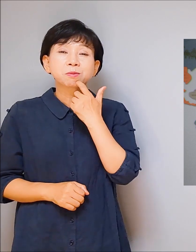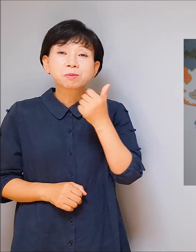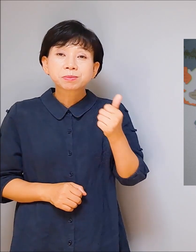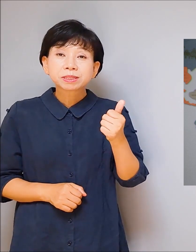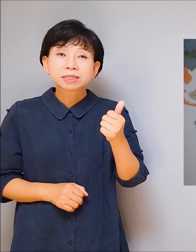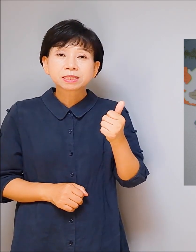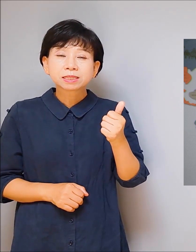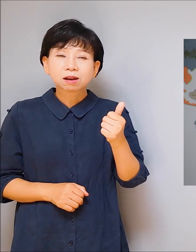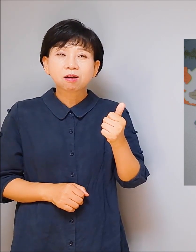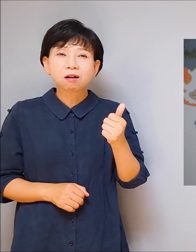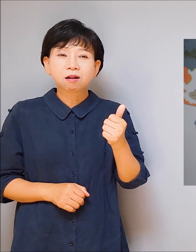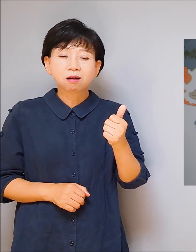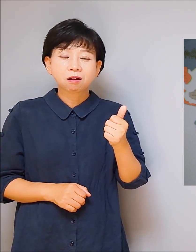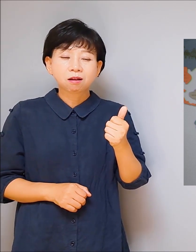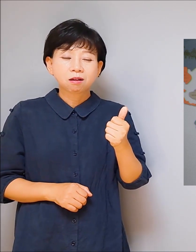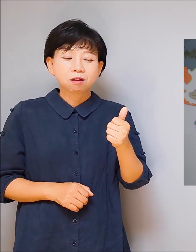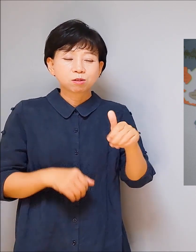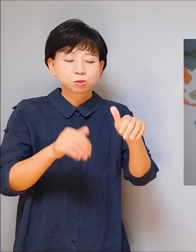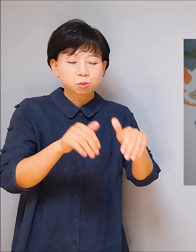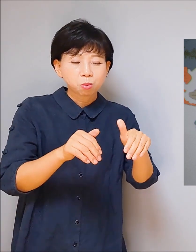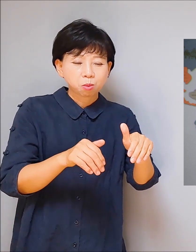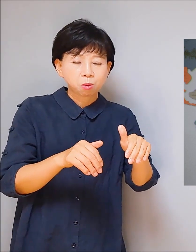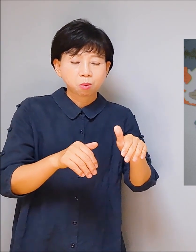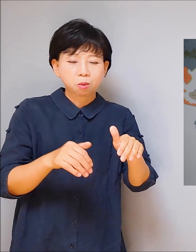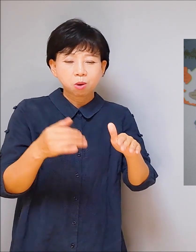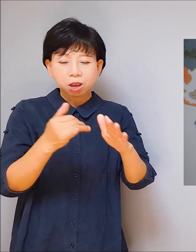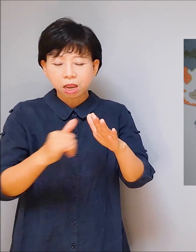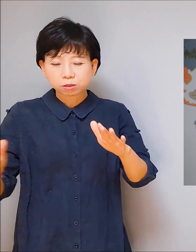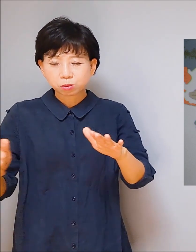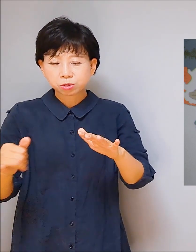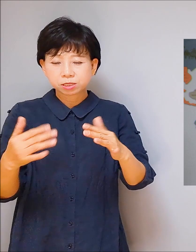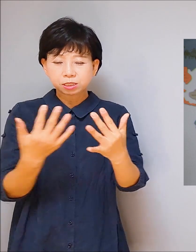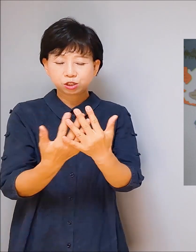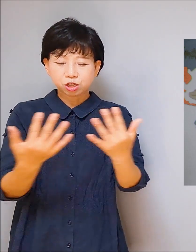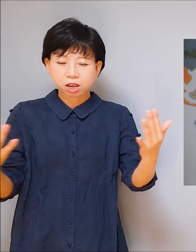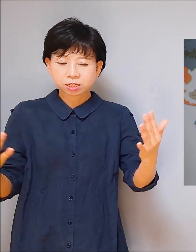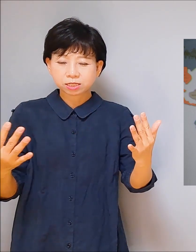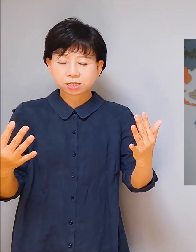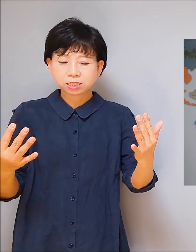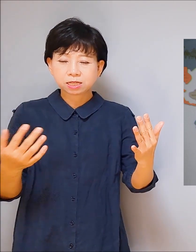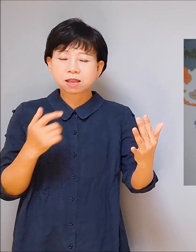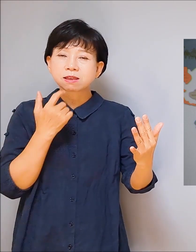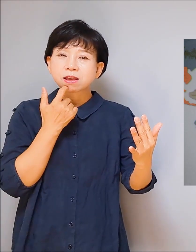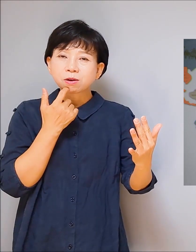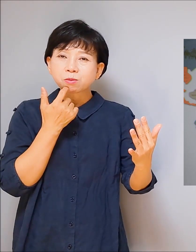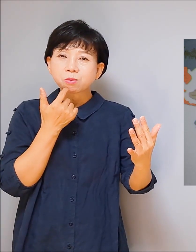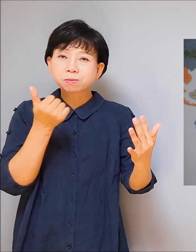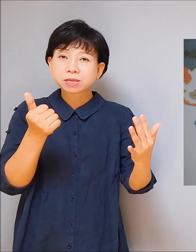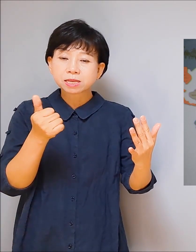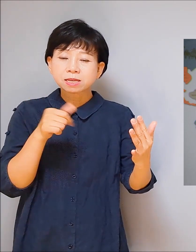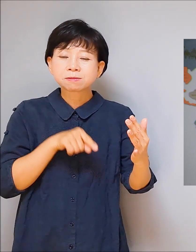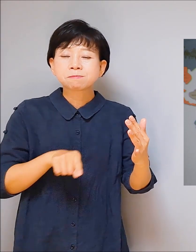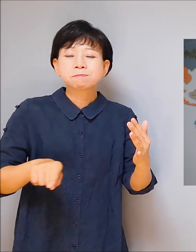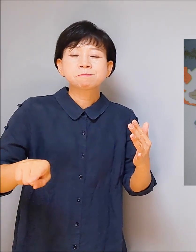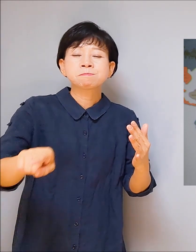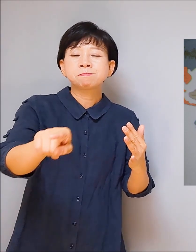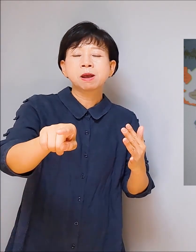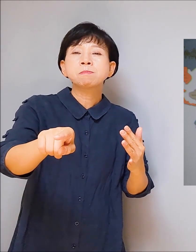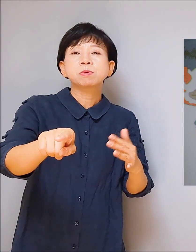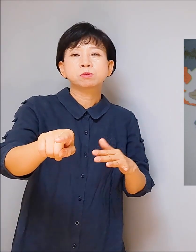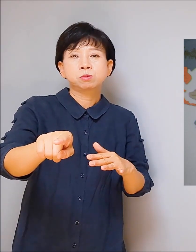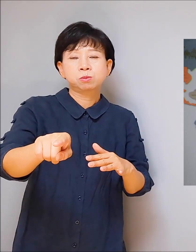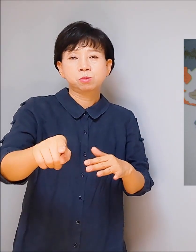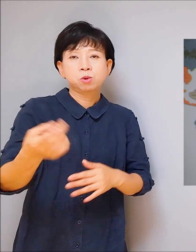그 사이로 지나갑니다. 그리고 맨 앞에 야곱이 서게 됩니다. 어제랑